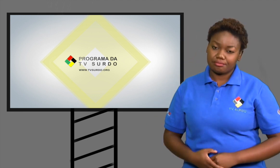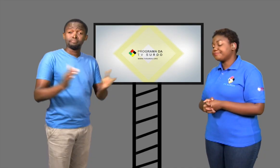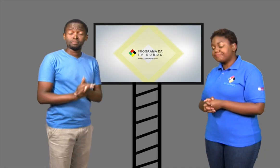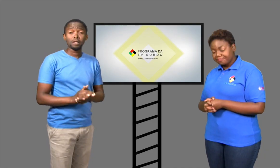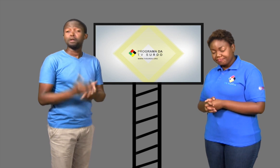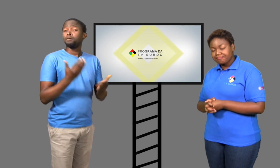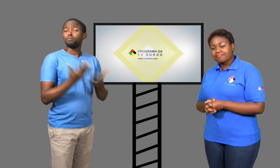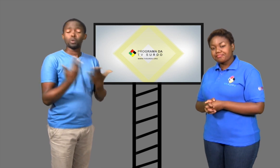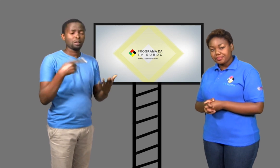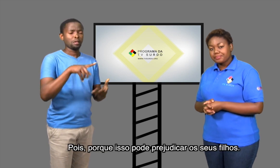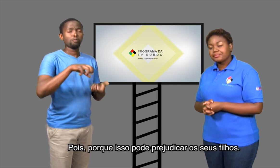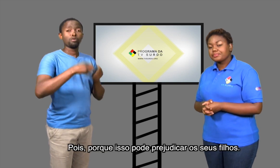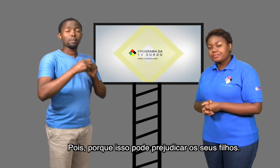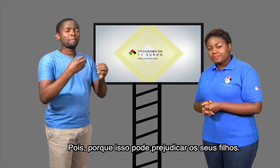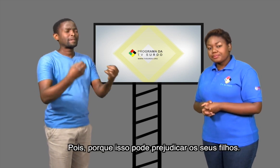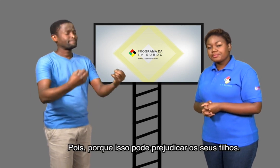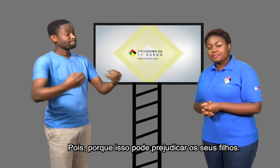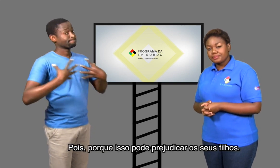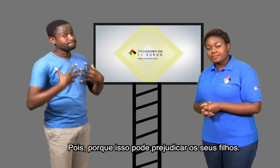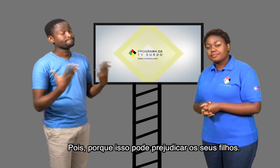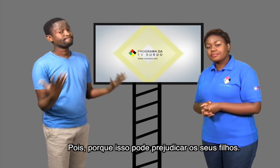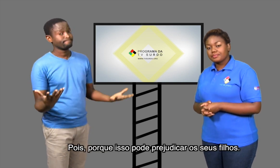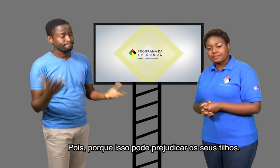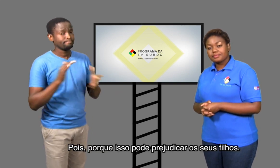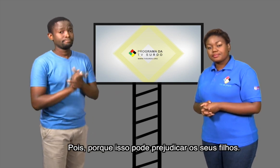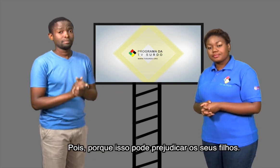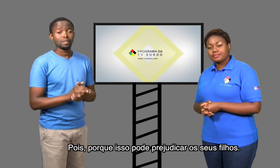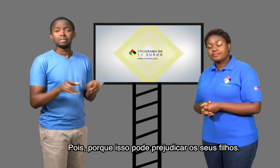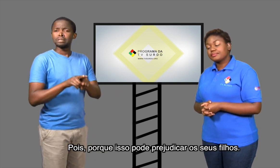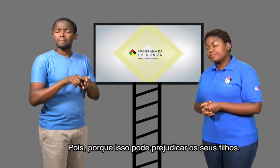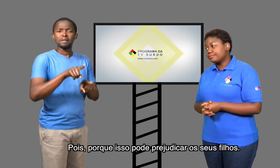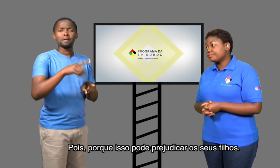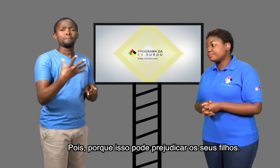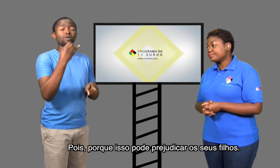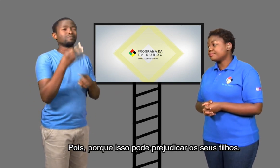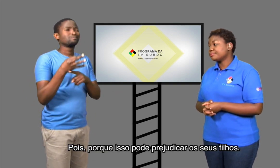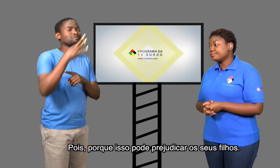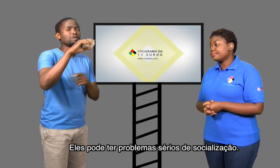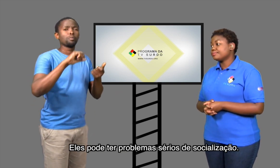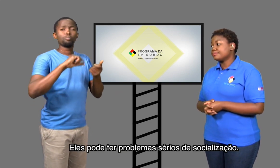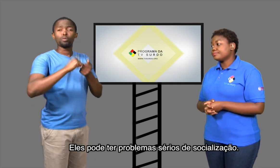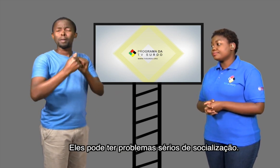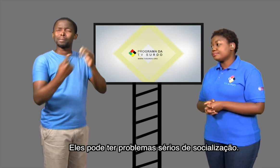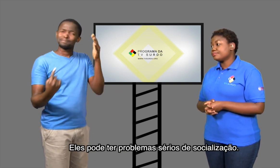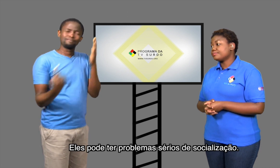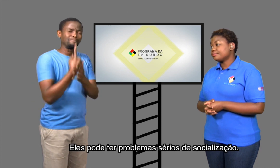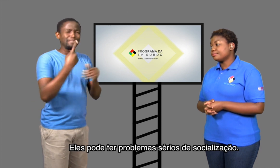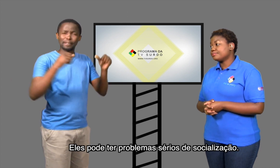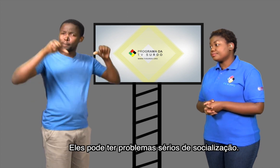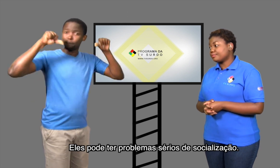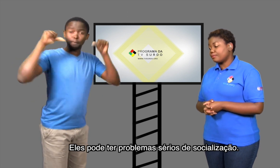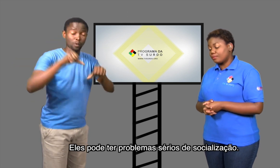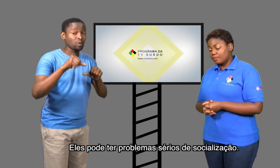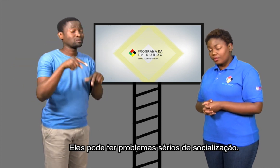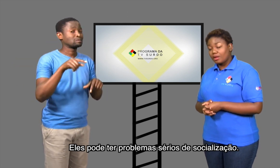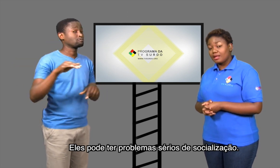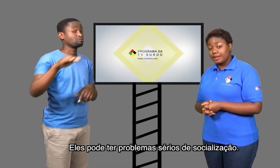Pois, porque isso pode prejudicar os vossos filhos. Eles podem ter problemas sérios de